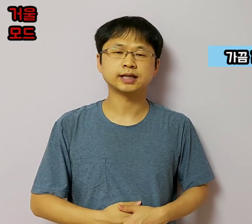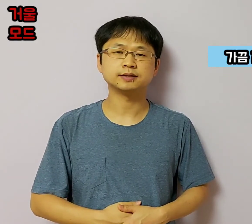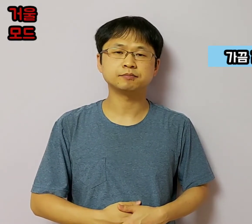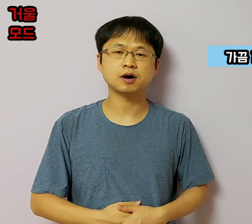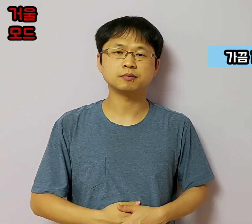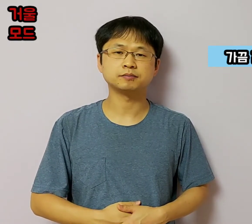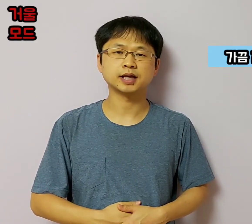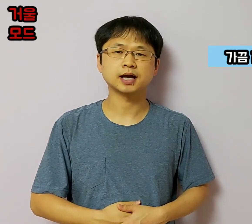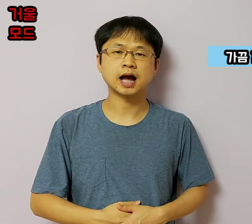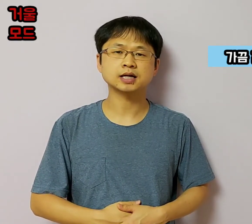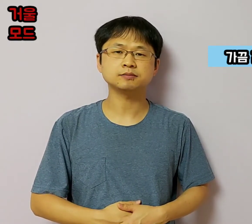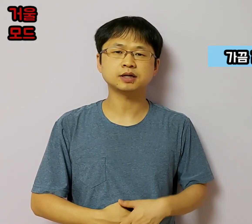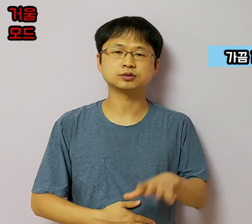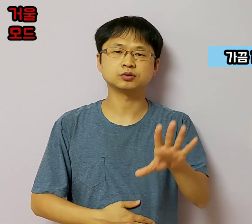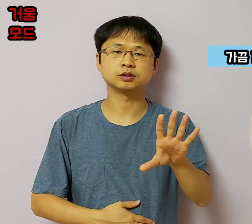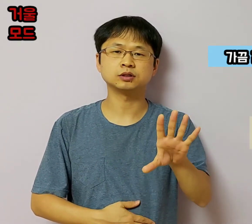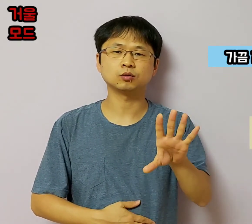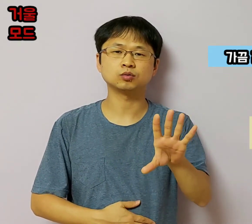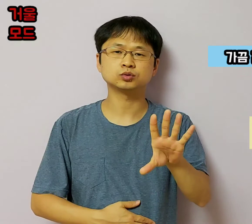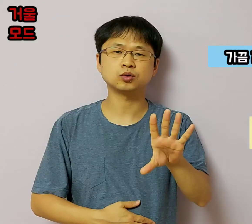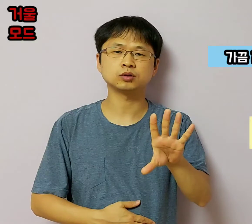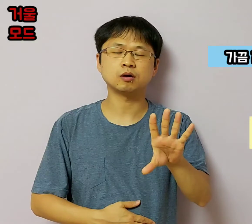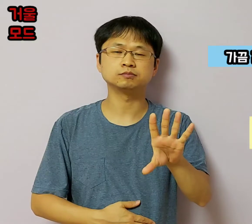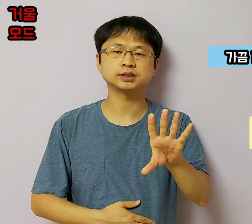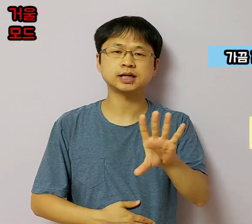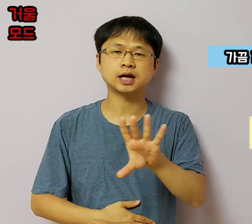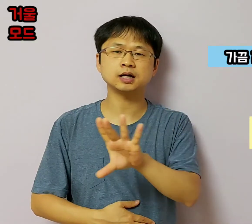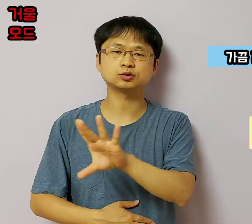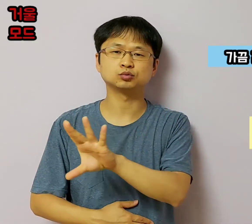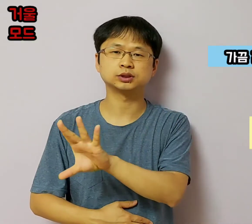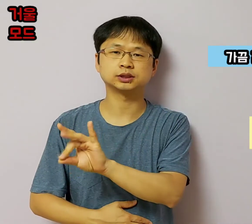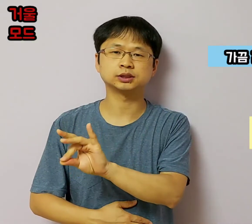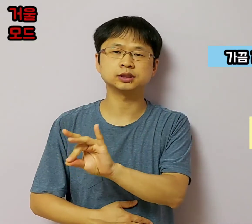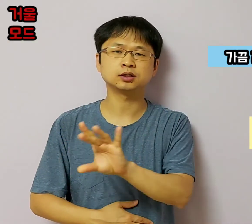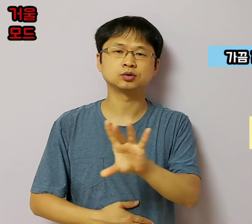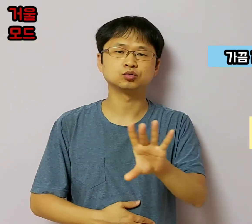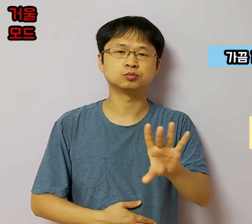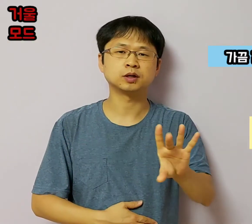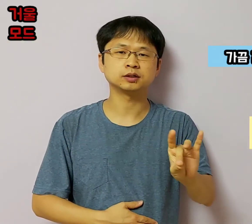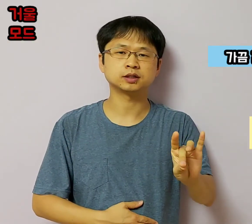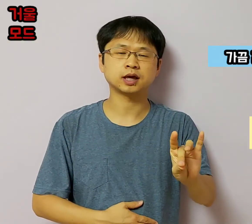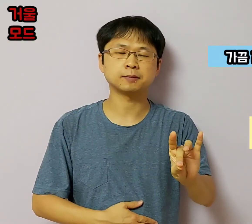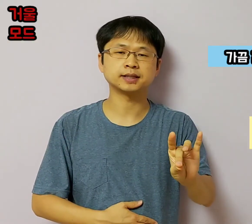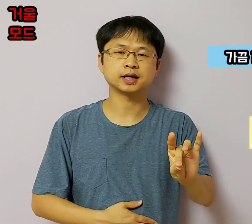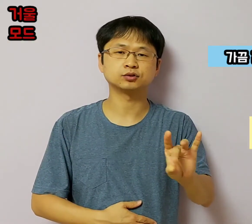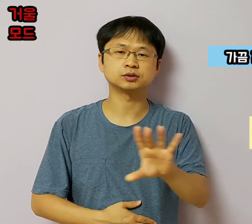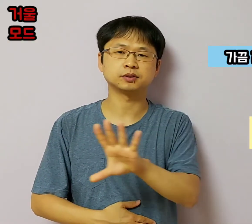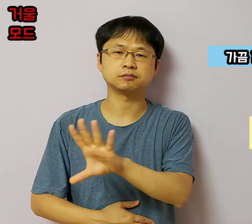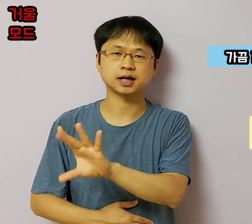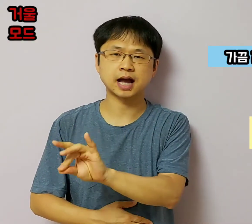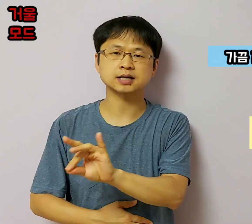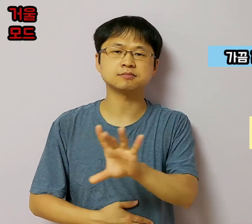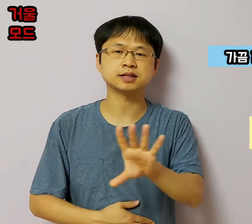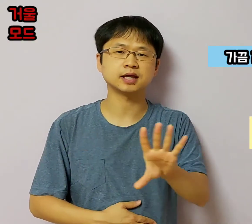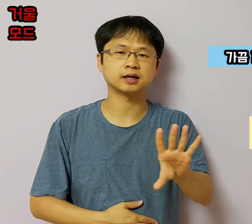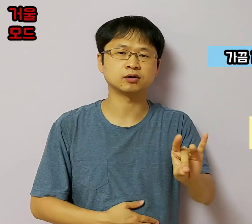않는 법입니다. 가끔이란 소는 오른손 엄지랑 중지를 두 번 이렇게 만나게 해주시면 됩니다. 가끔